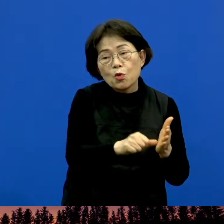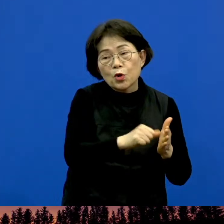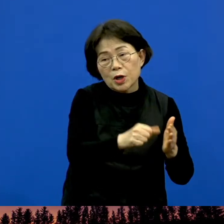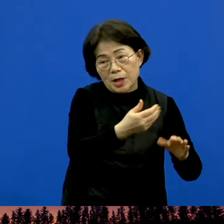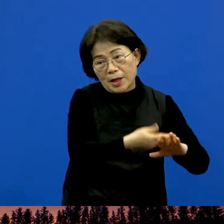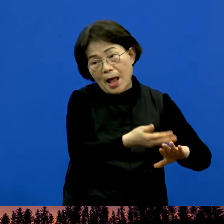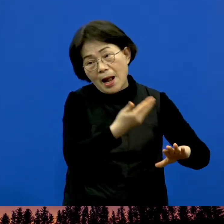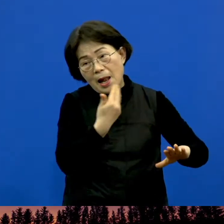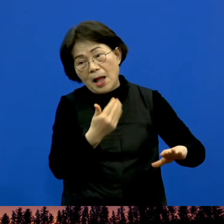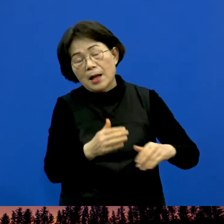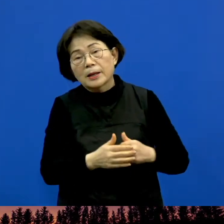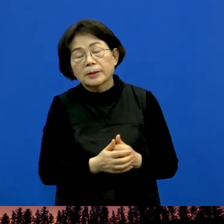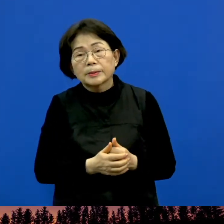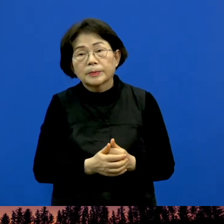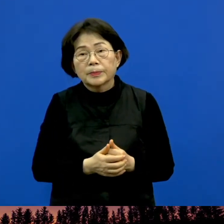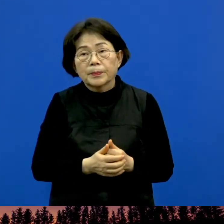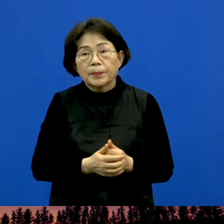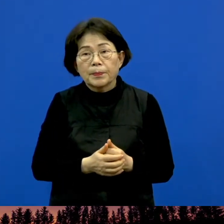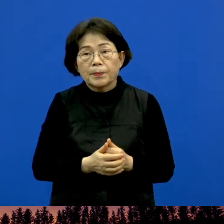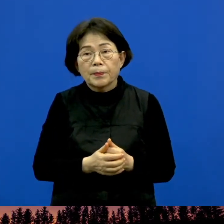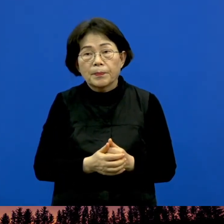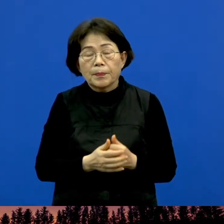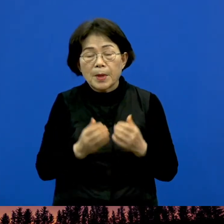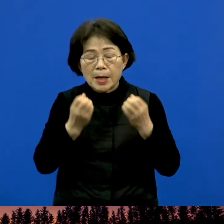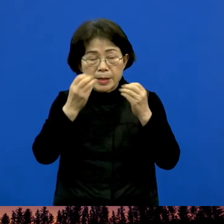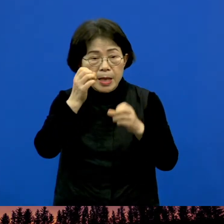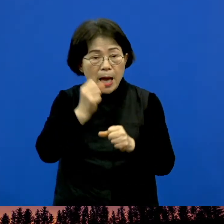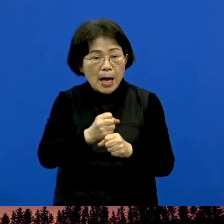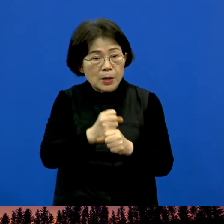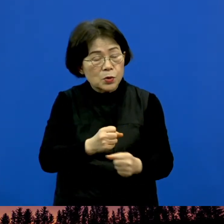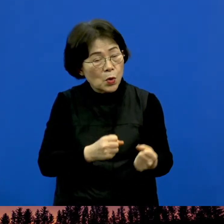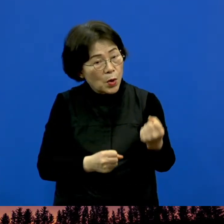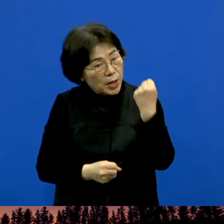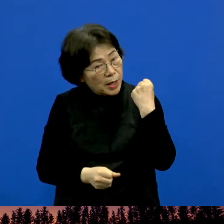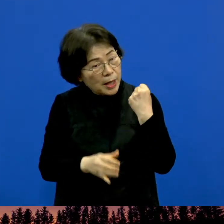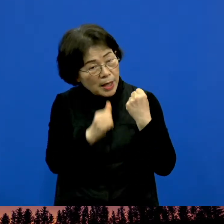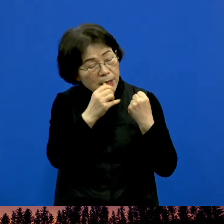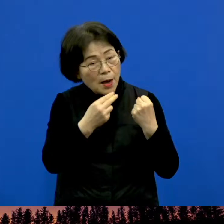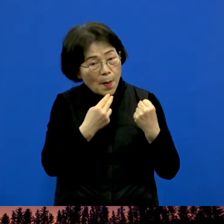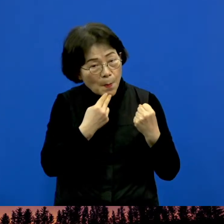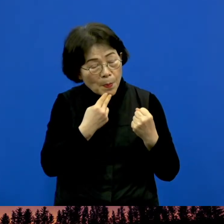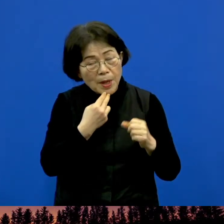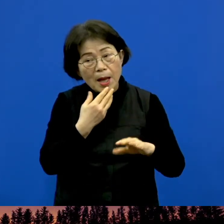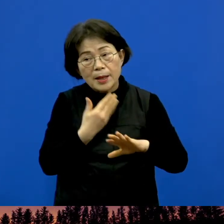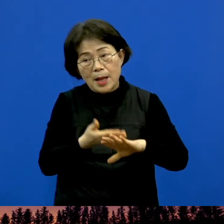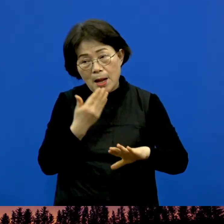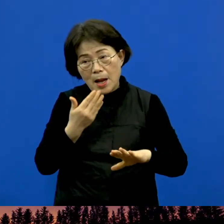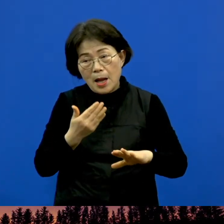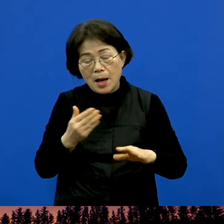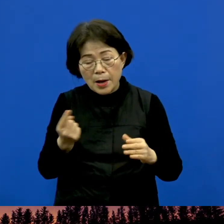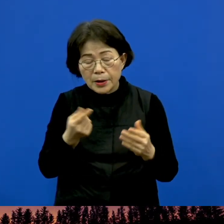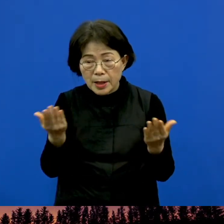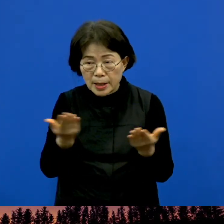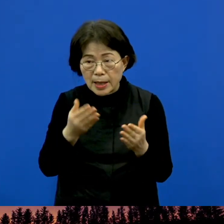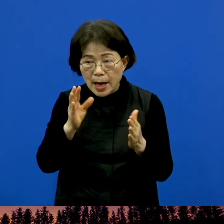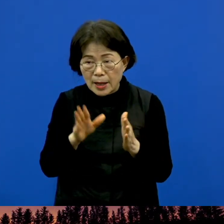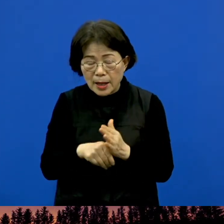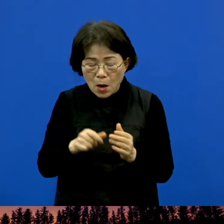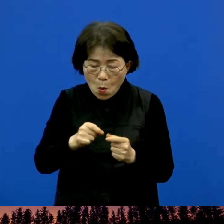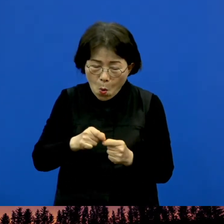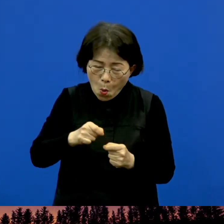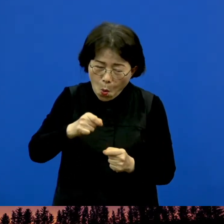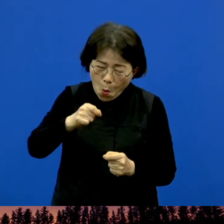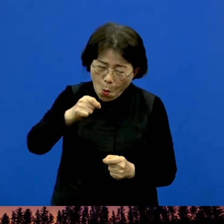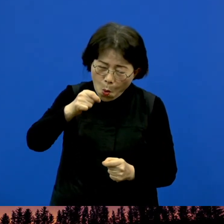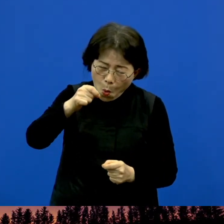것이죠. 자, 여러분 여기서 창조력이 붙는가 아닌가에 따라 달라집니다. 어떤 일을 하든지 오래 하면